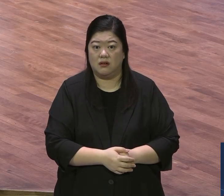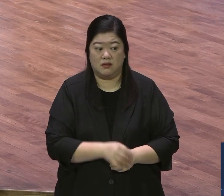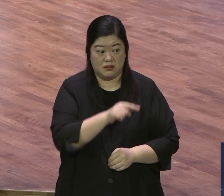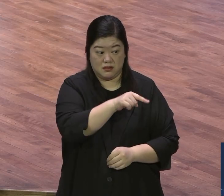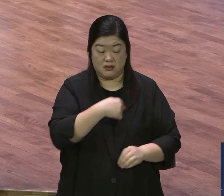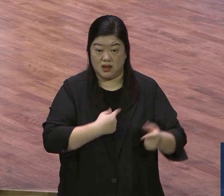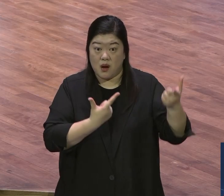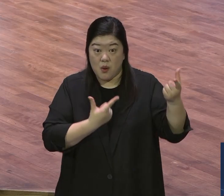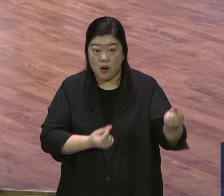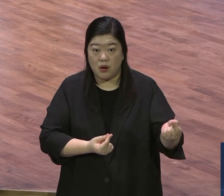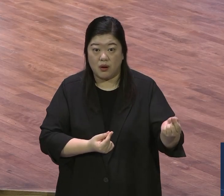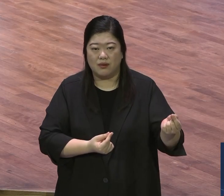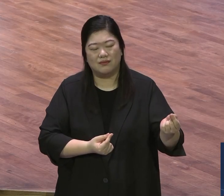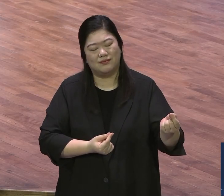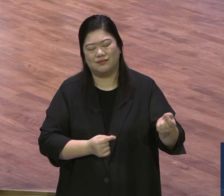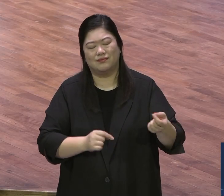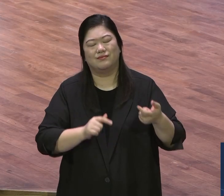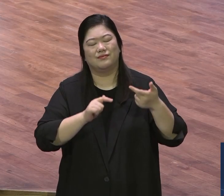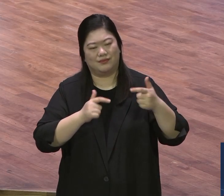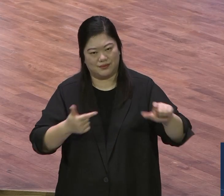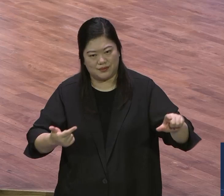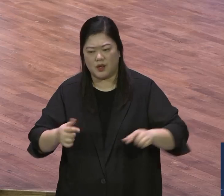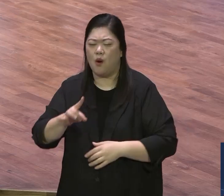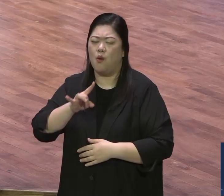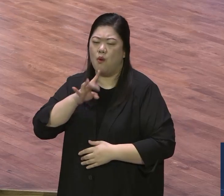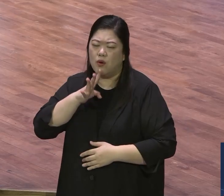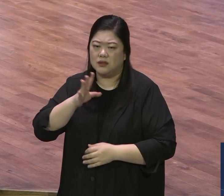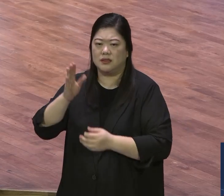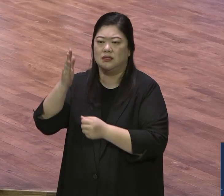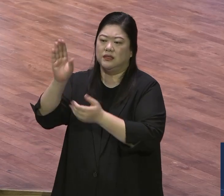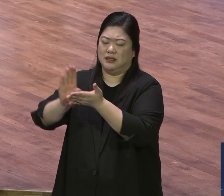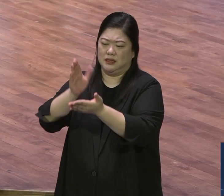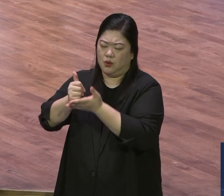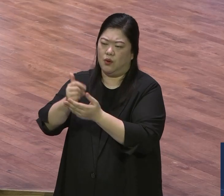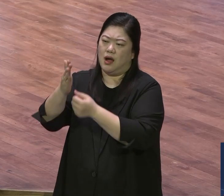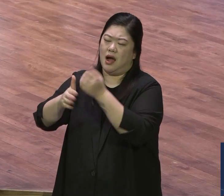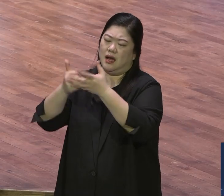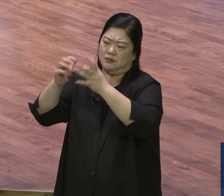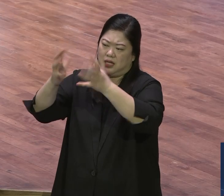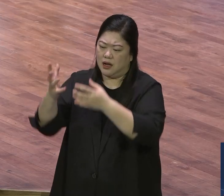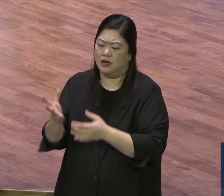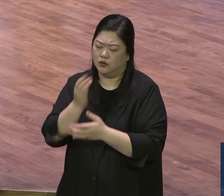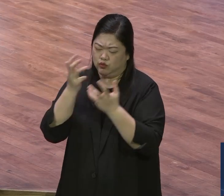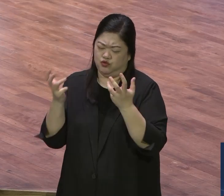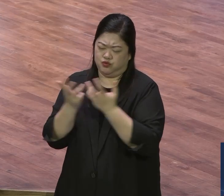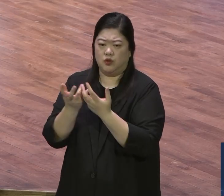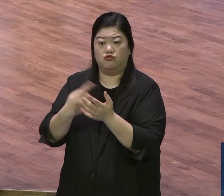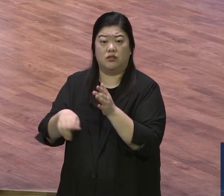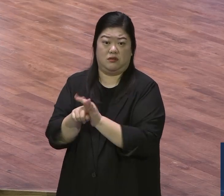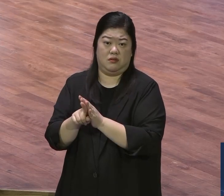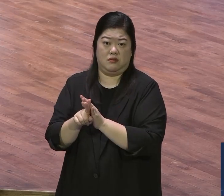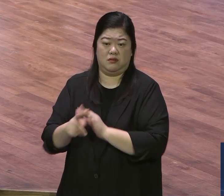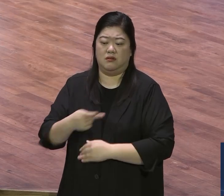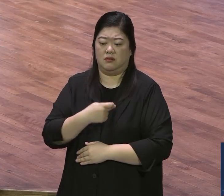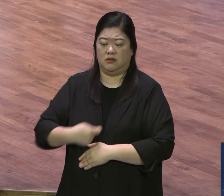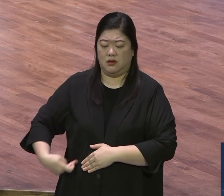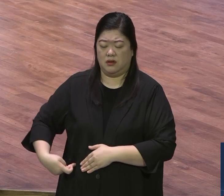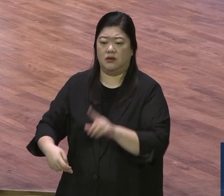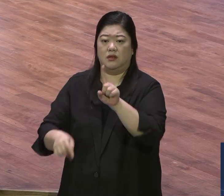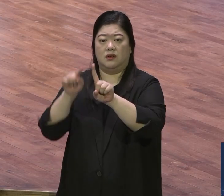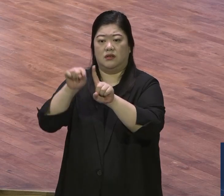그리스도 오직 하나의 나라 오직 성령의 중심으로 살아야지 나머지 이런 육신적인 거 다 더해요